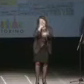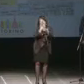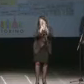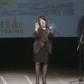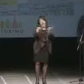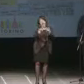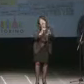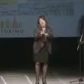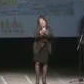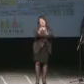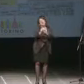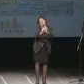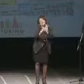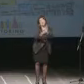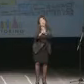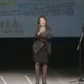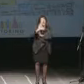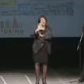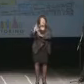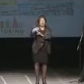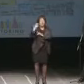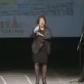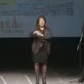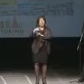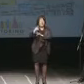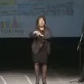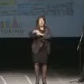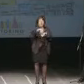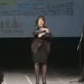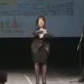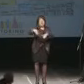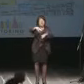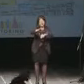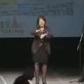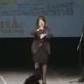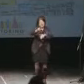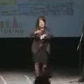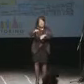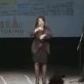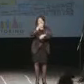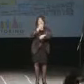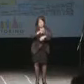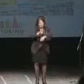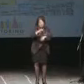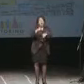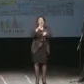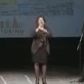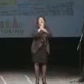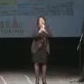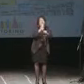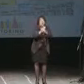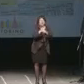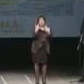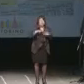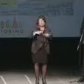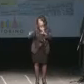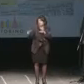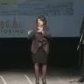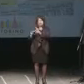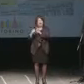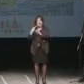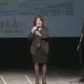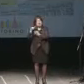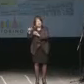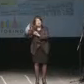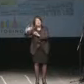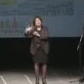storico del salone sempre su Via Nizza potrete arrivare in autobus peraltro con GTT abbiamo pensato anche all'uscita